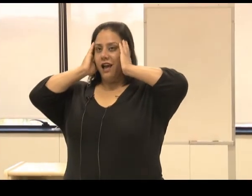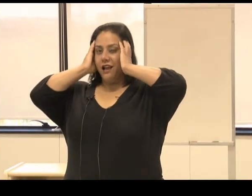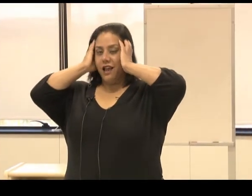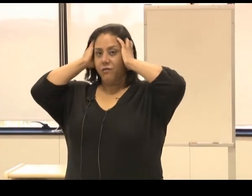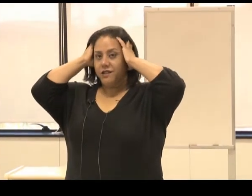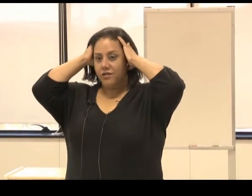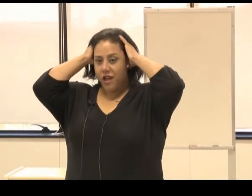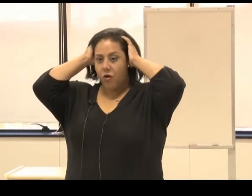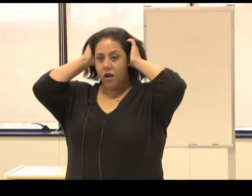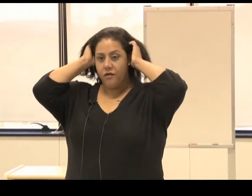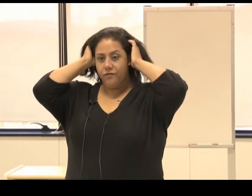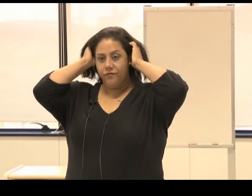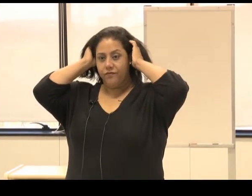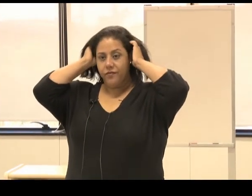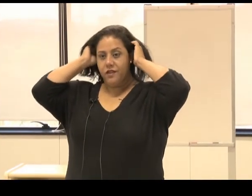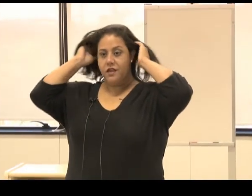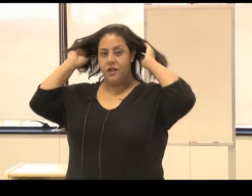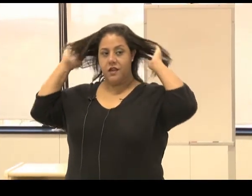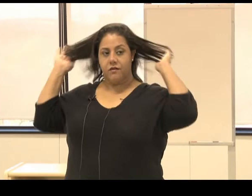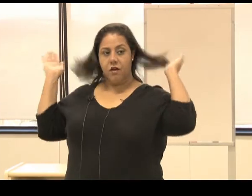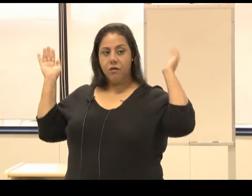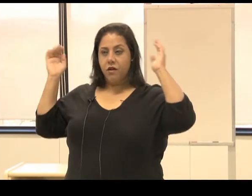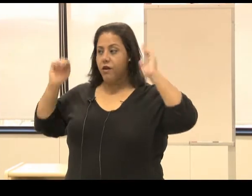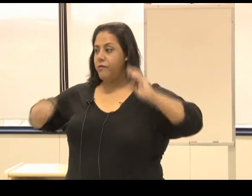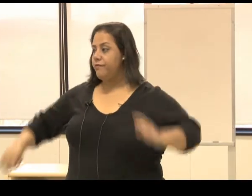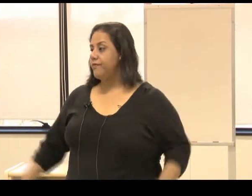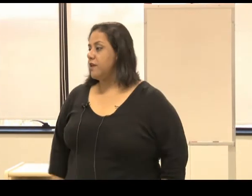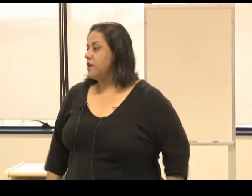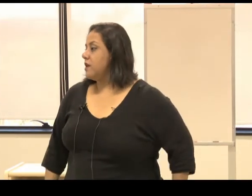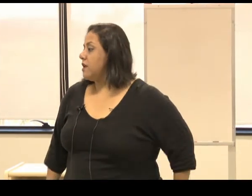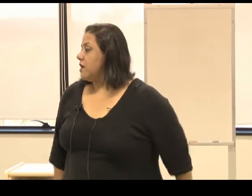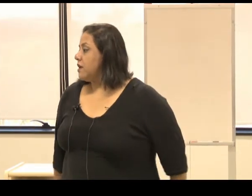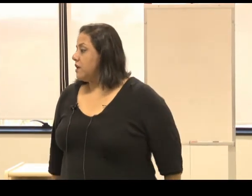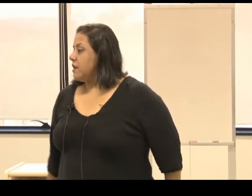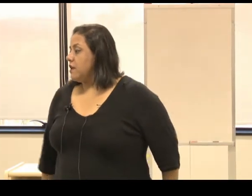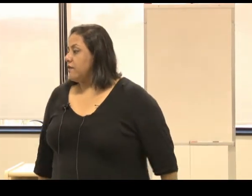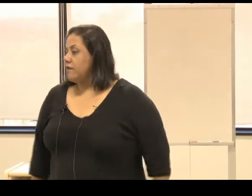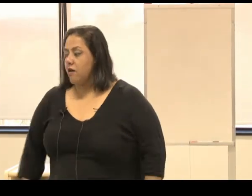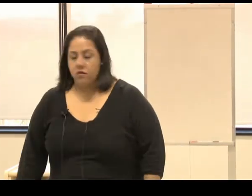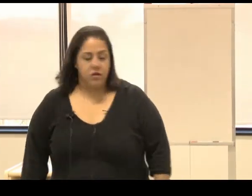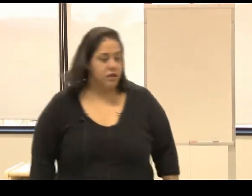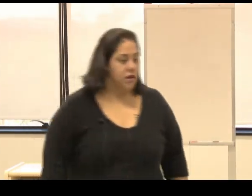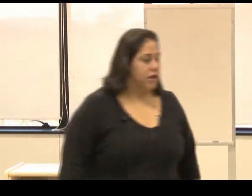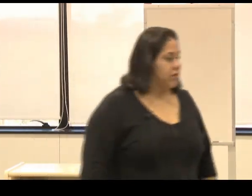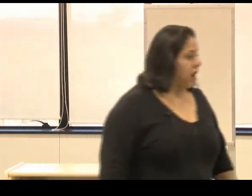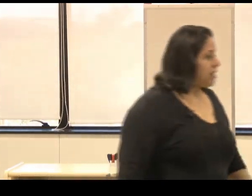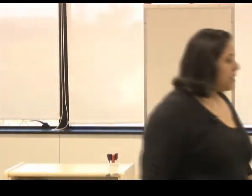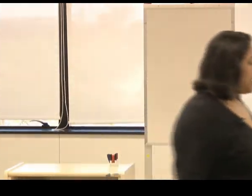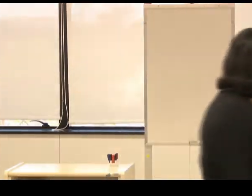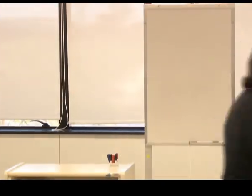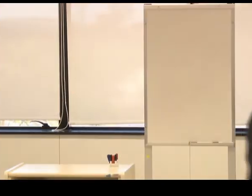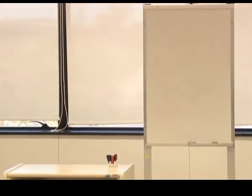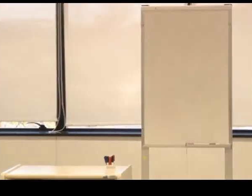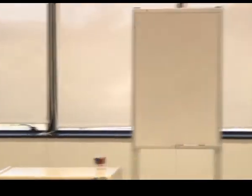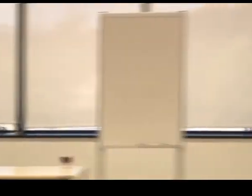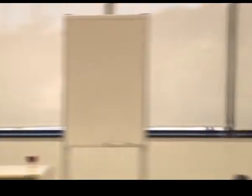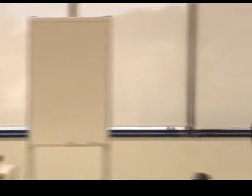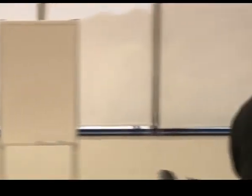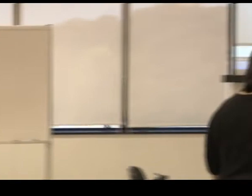Aquela empresa é o quê? É Coca? Alguém mora no Gama? Escola não. Não, ali do lado da entrada, tem uma entrada.